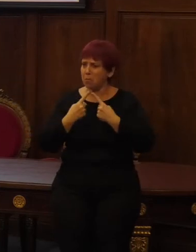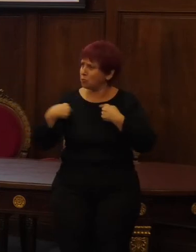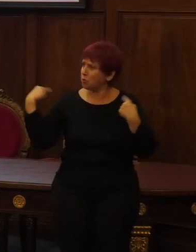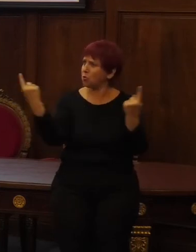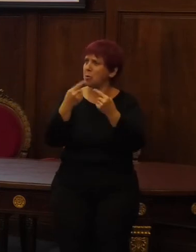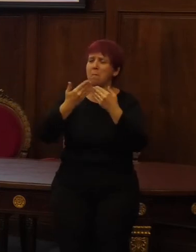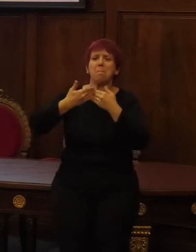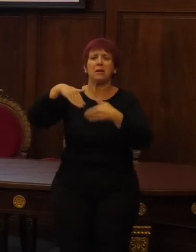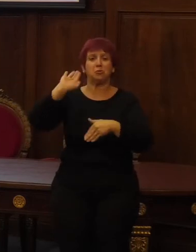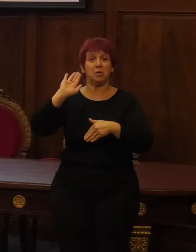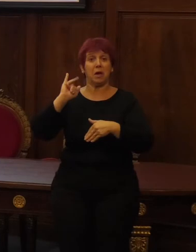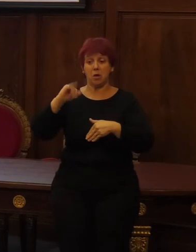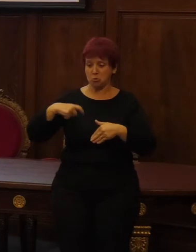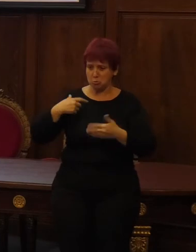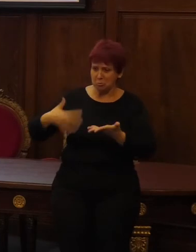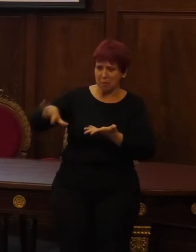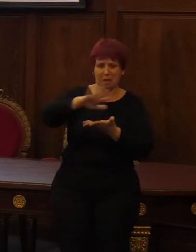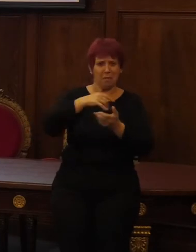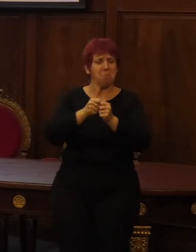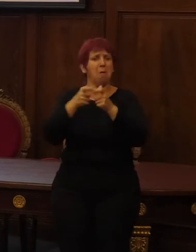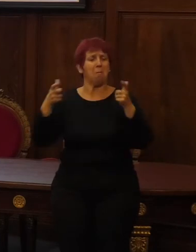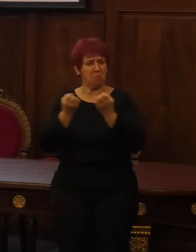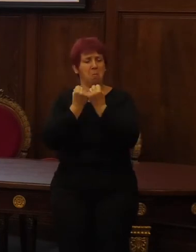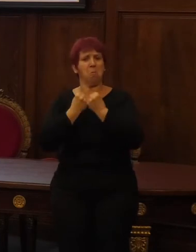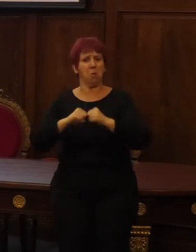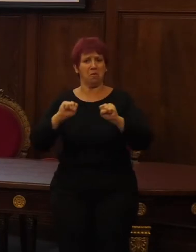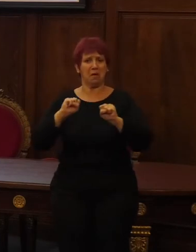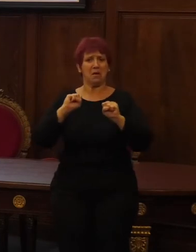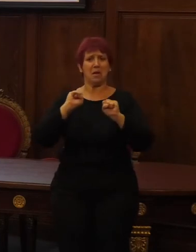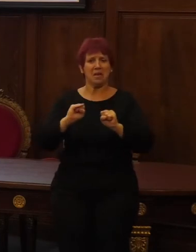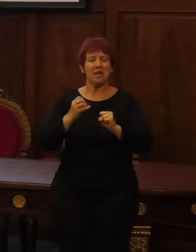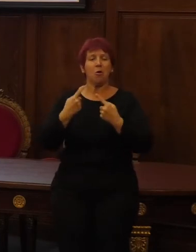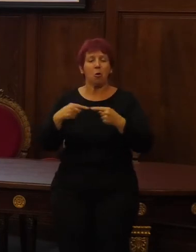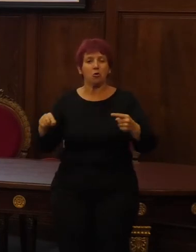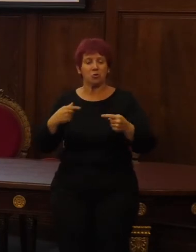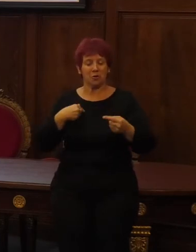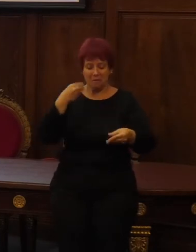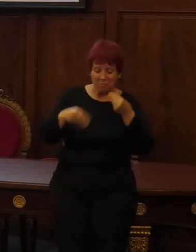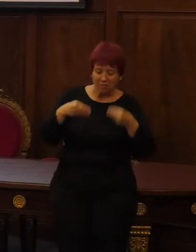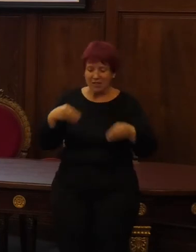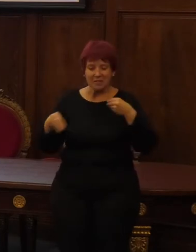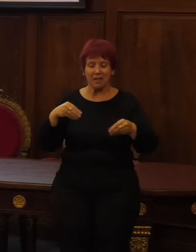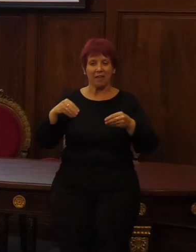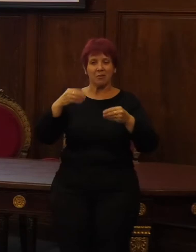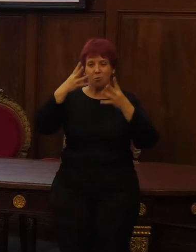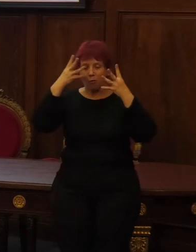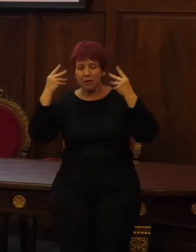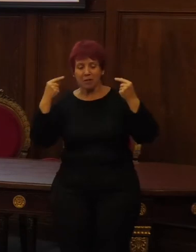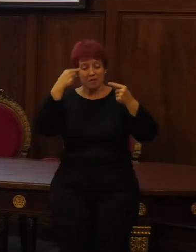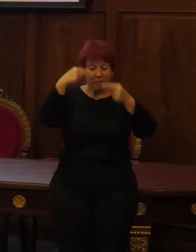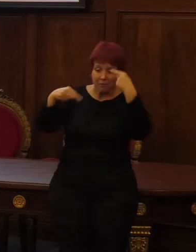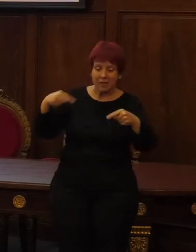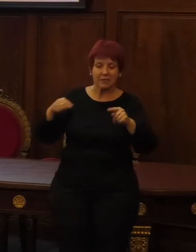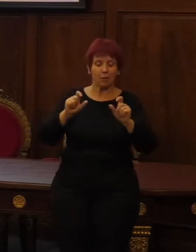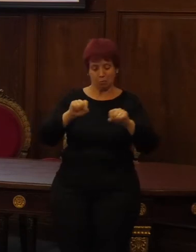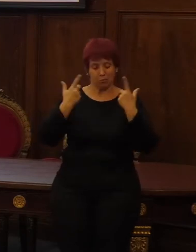consenso, al menos de una base social amplia, que pueda cubrir nuestros devaneos históricos y nuestras diferencias.